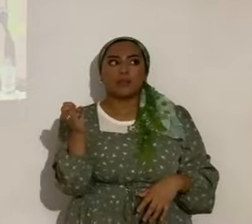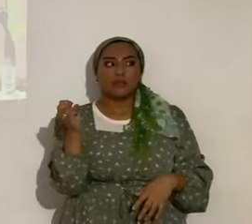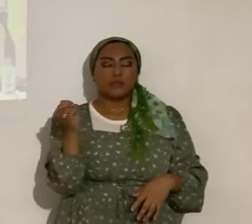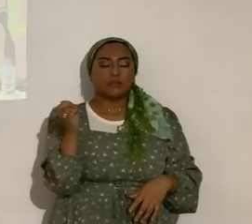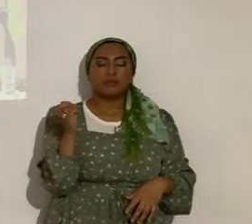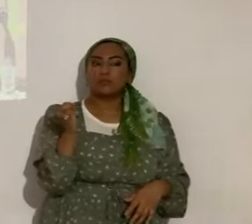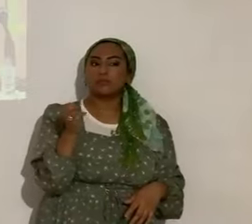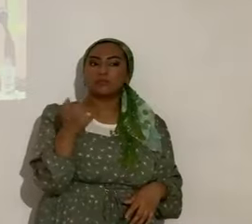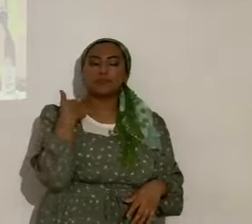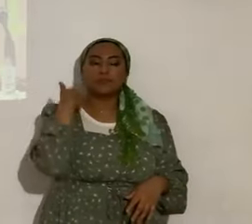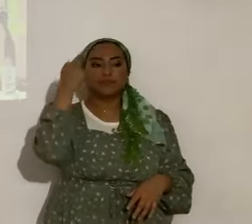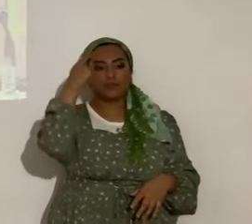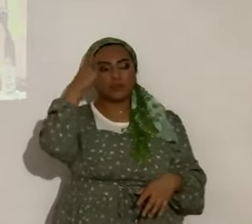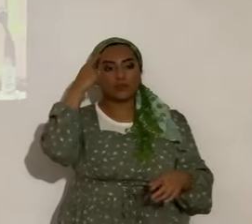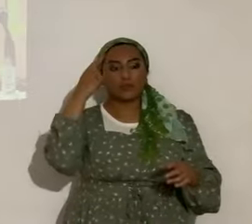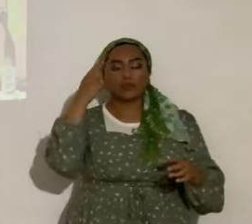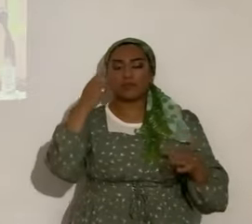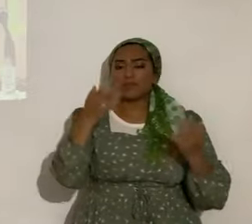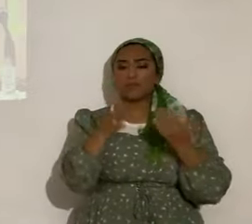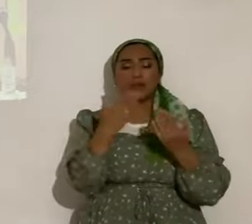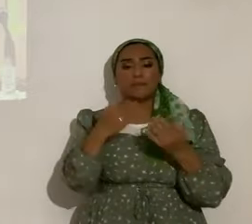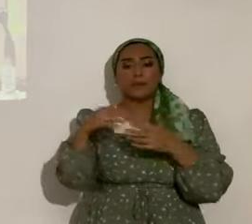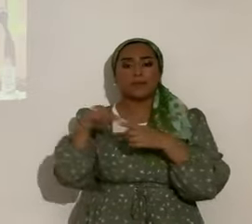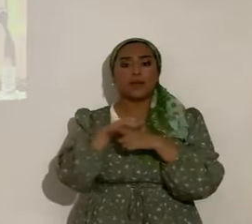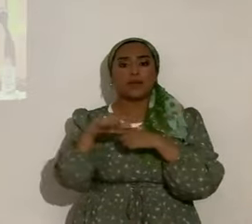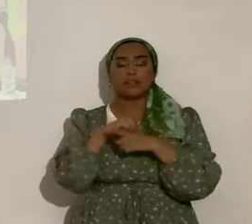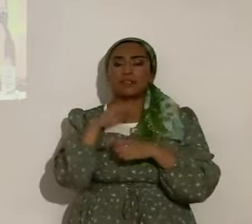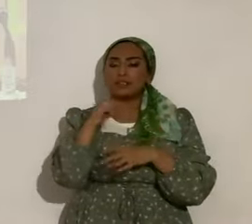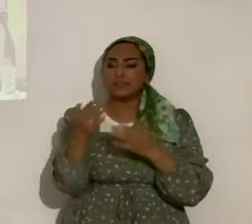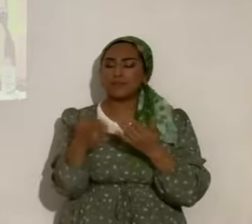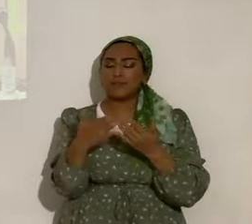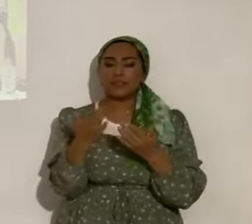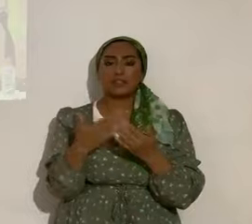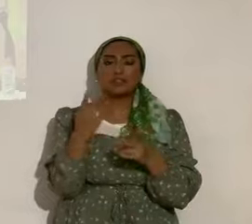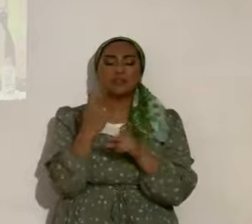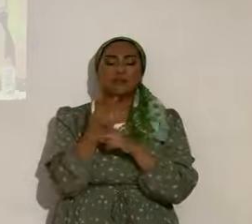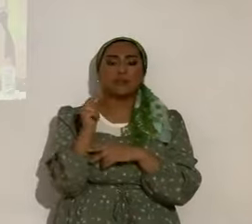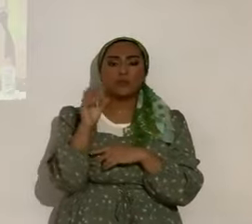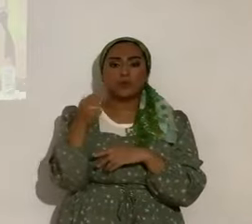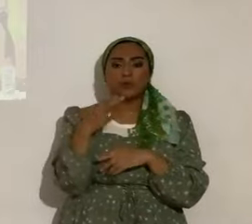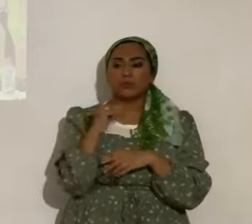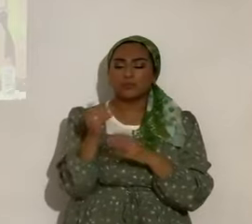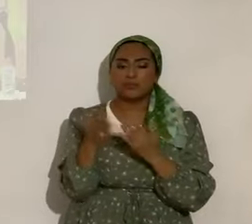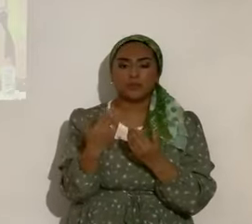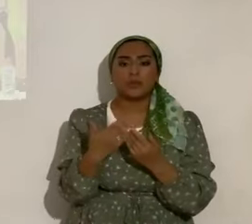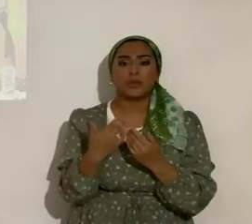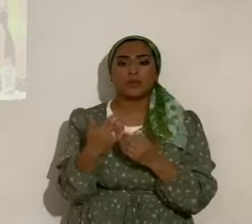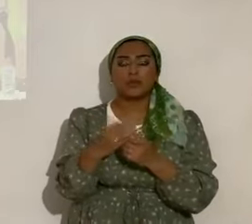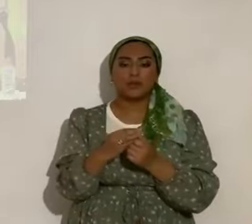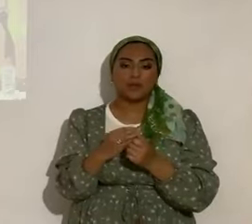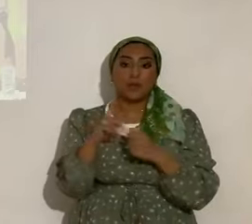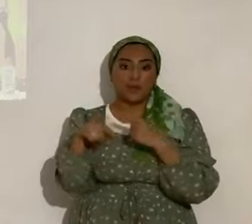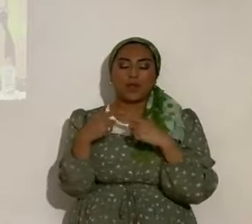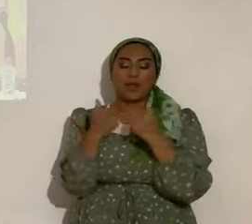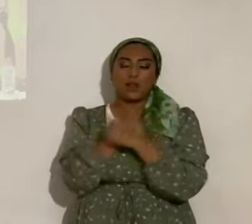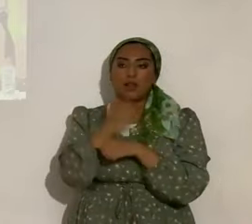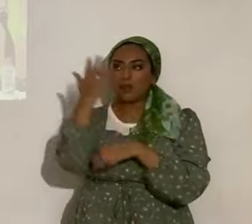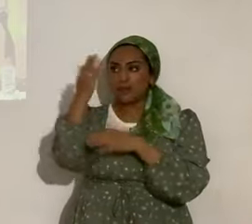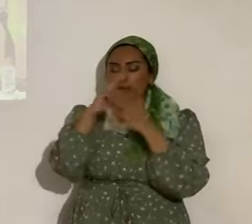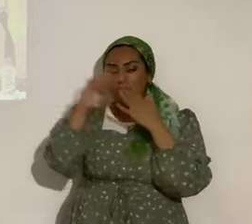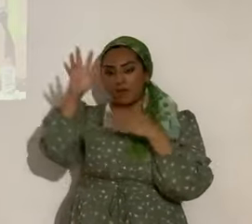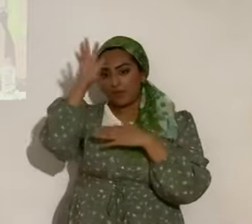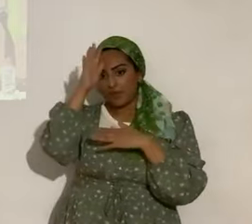yo diría sumamente practicable. O sea, es fácil guardar la Torah. Lógico, cuando se ama al Eterno.